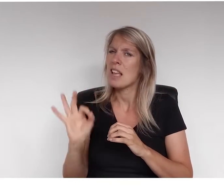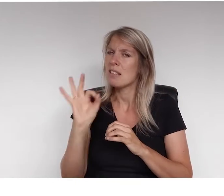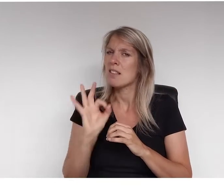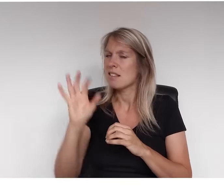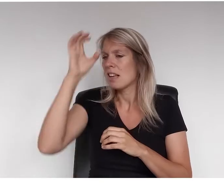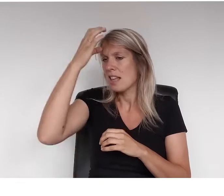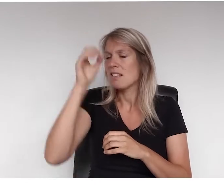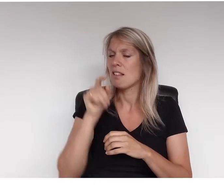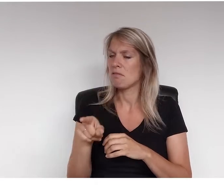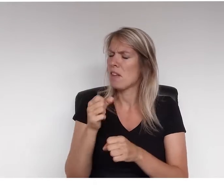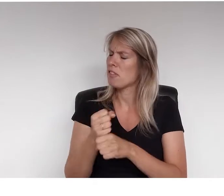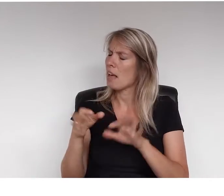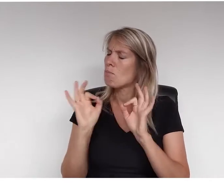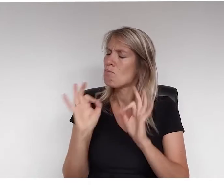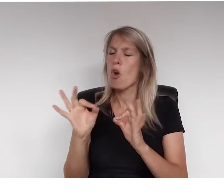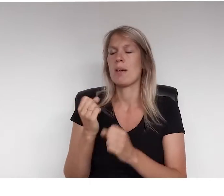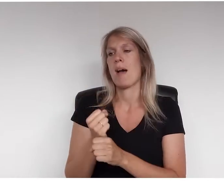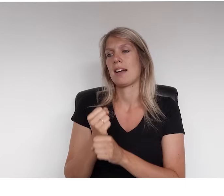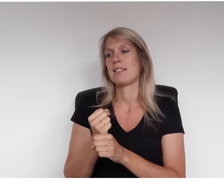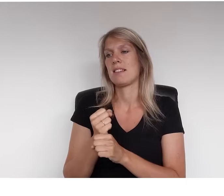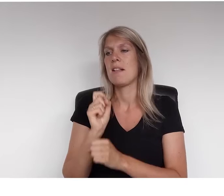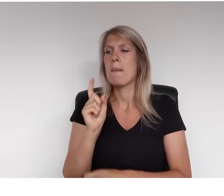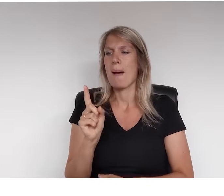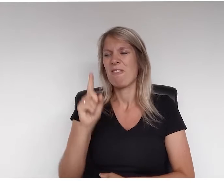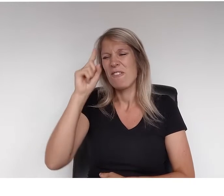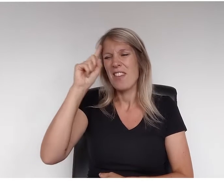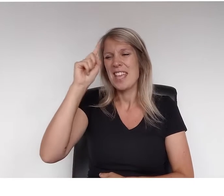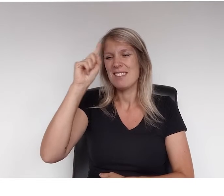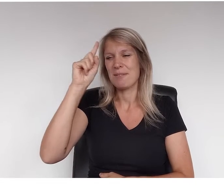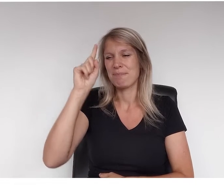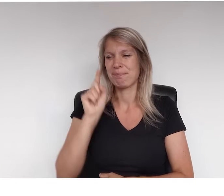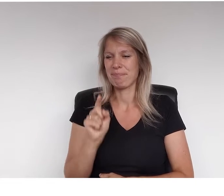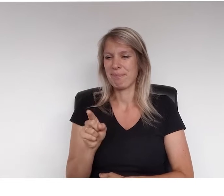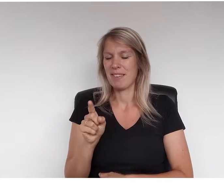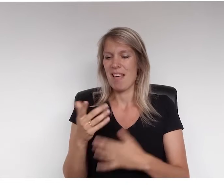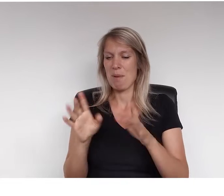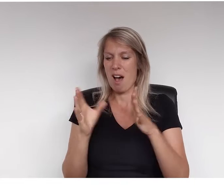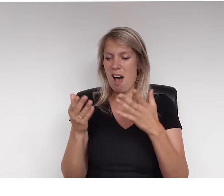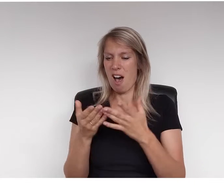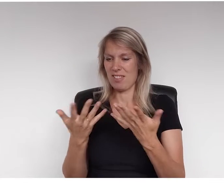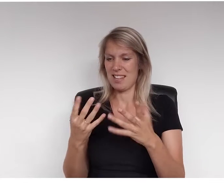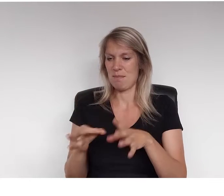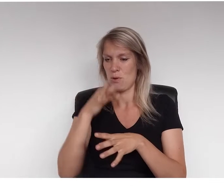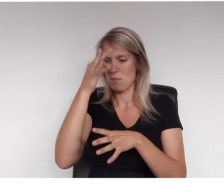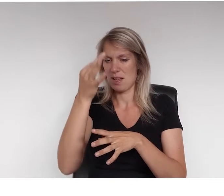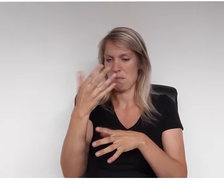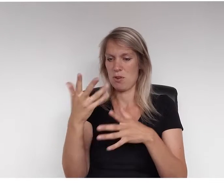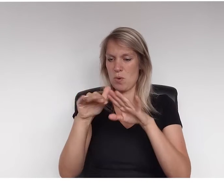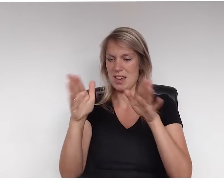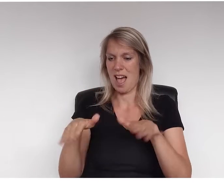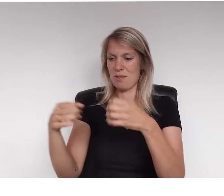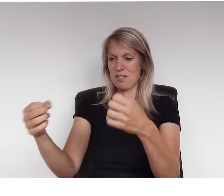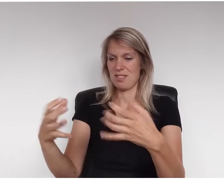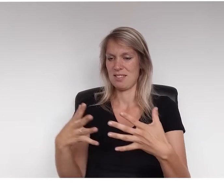Is heel mooi gemaakt. Ja. Maar weet je natuurlijk dat wij dus al deze bloemen hebben nu in huis staan. Dat is dus van buiten naar binnen gebracht. Maar weet je ook